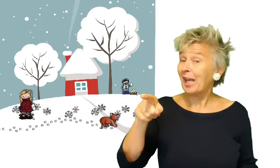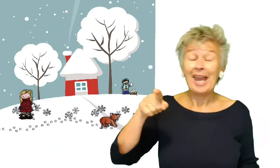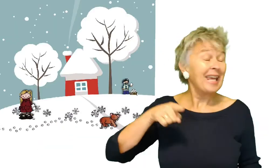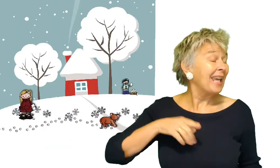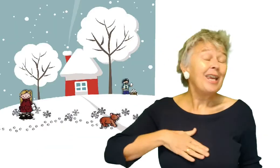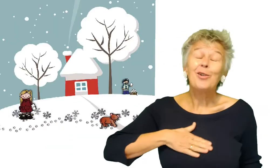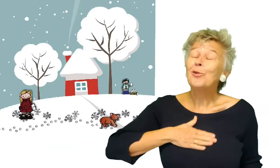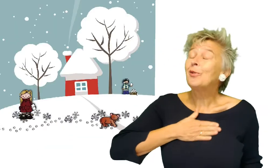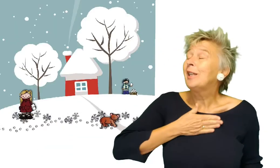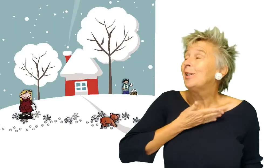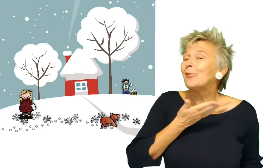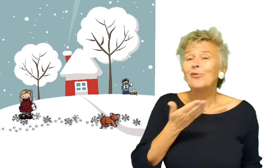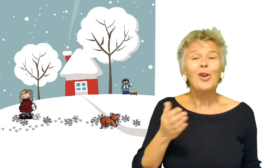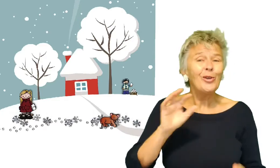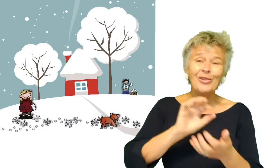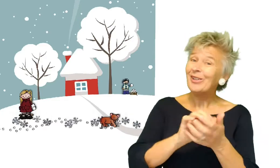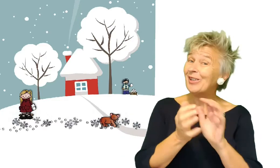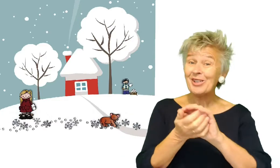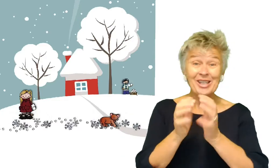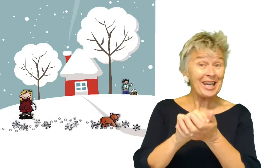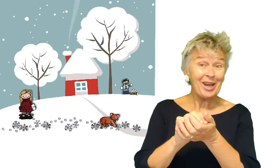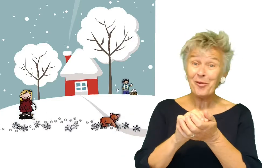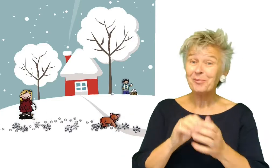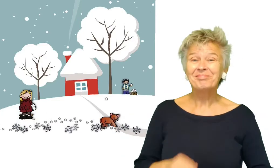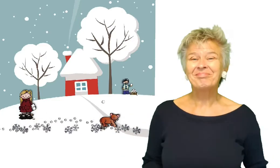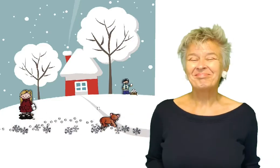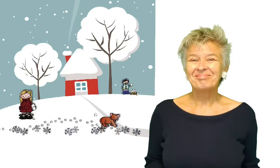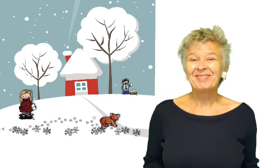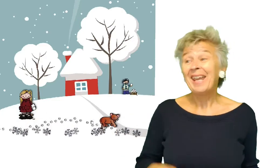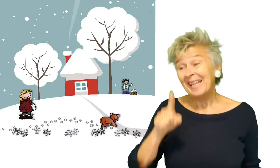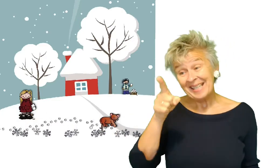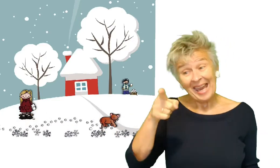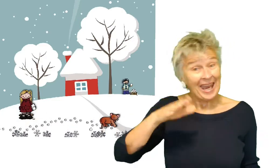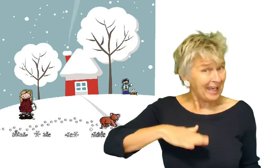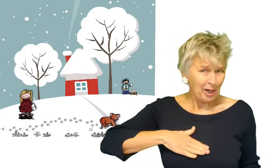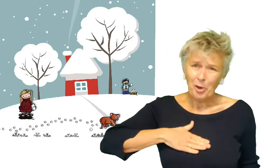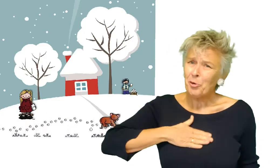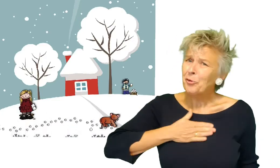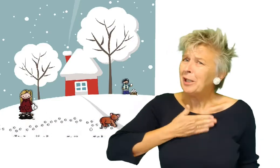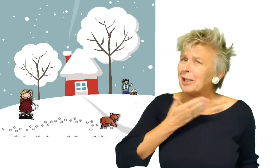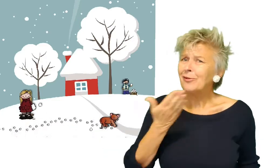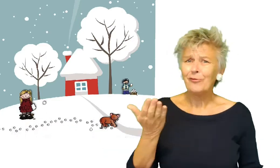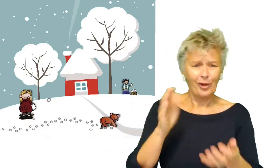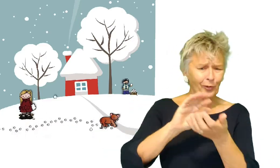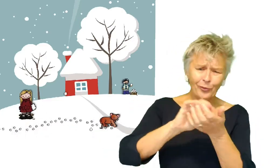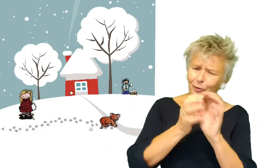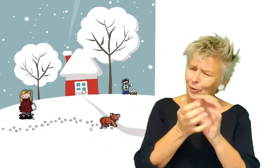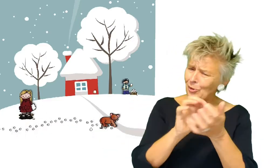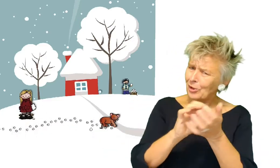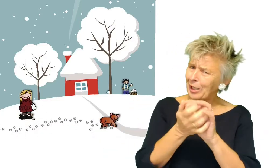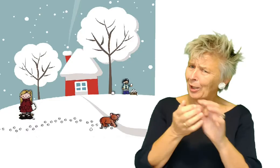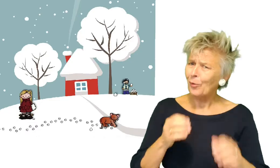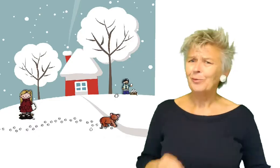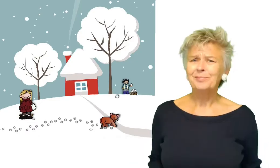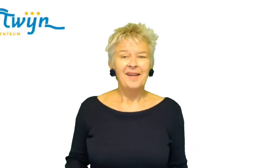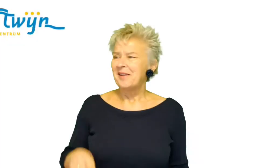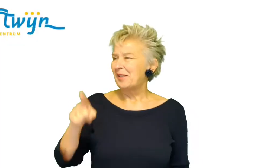Zij hield niet van de sneeuw. Zij hield niet van de sneeuw.